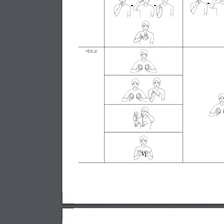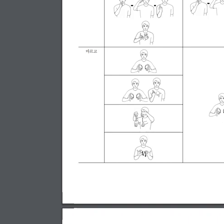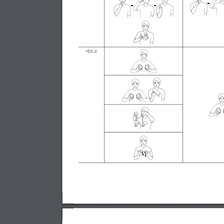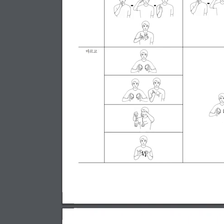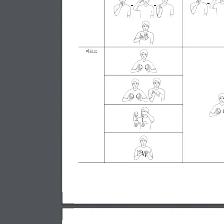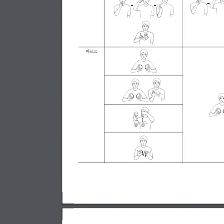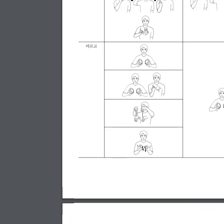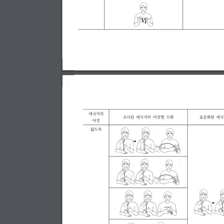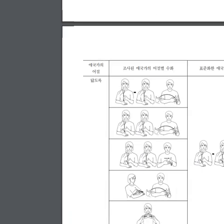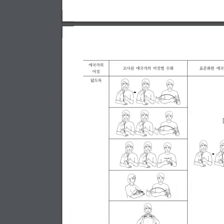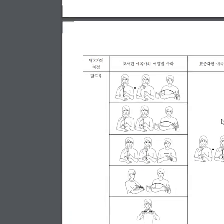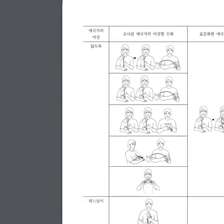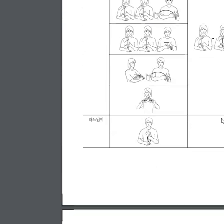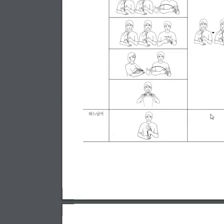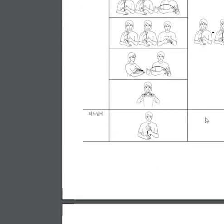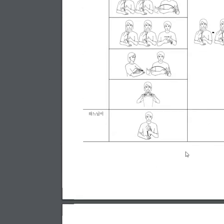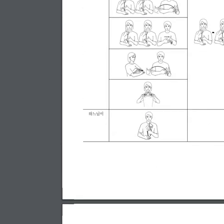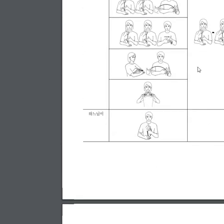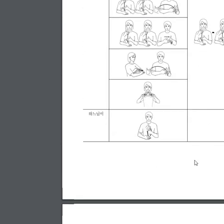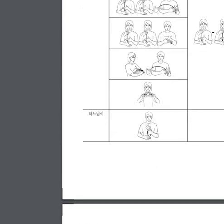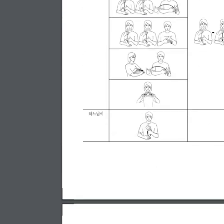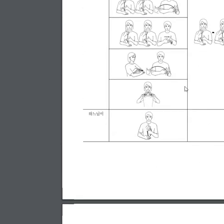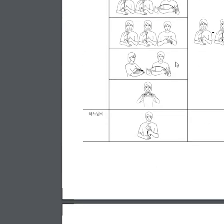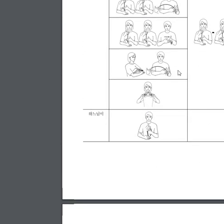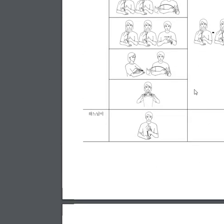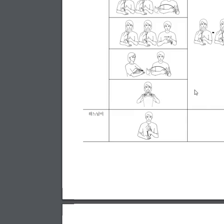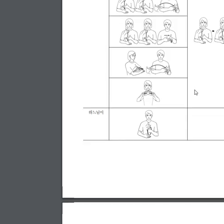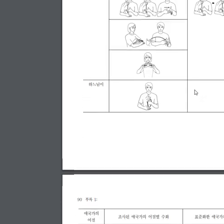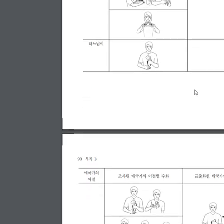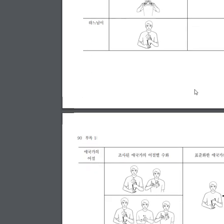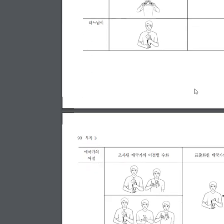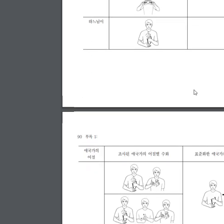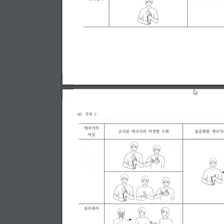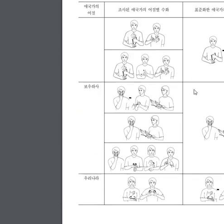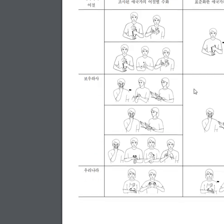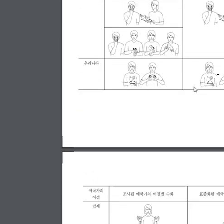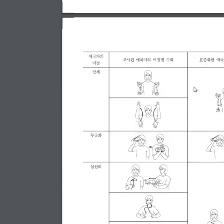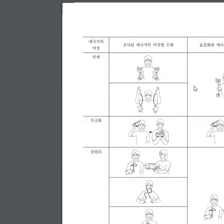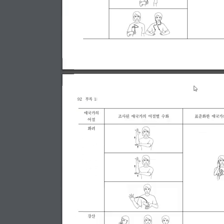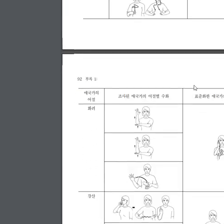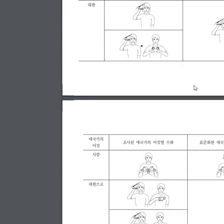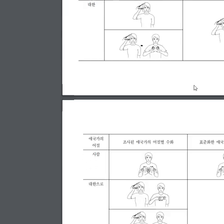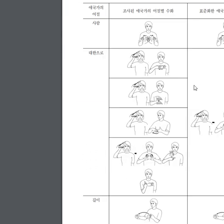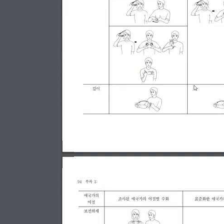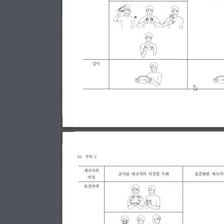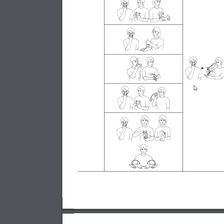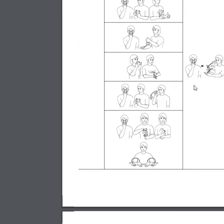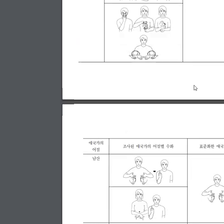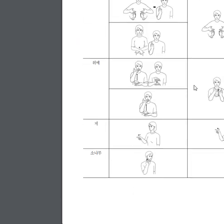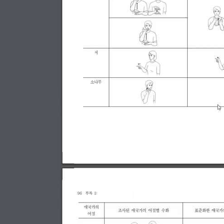이걸 택했고, 뭐 이런 식이 돼. 이유가 있었겠죠, 근데. 근데 이유를 밝히시면